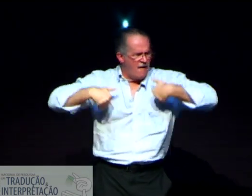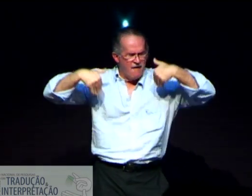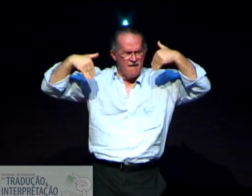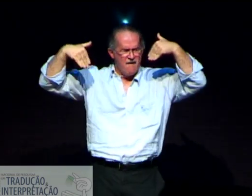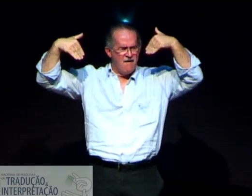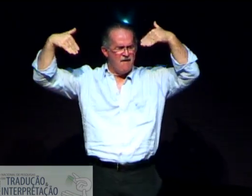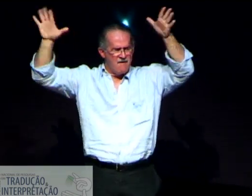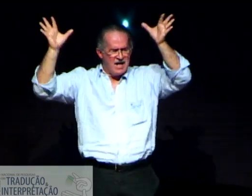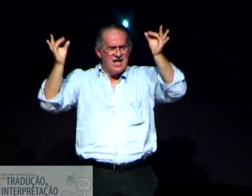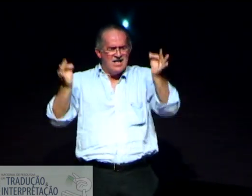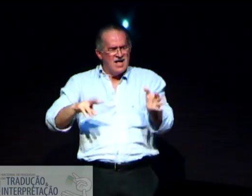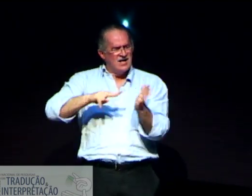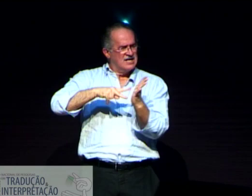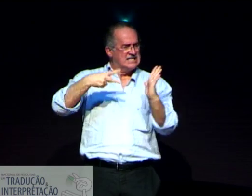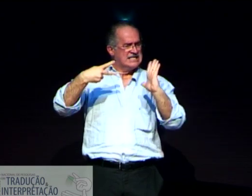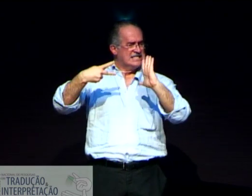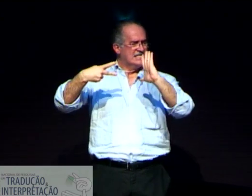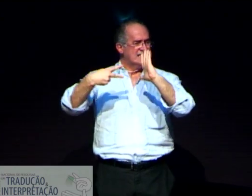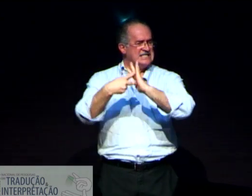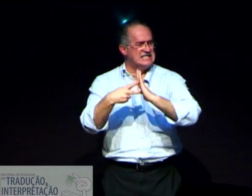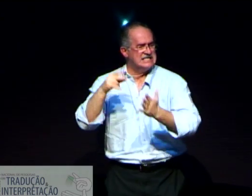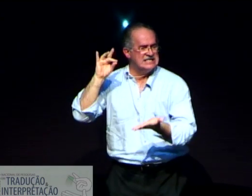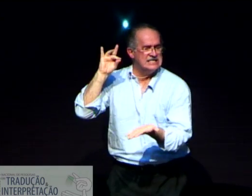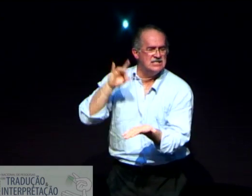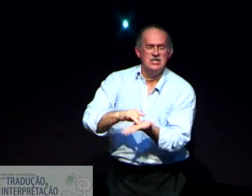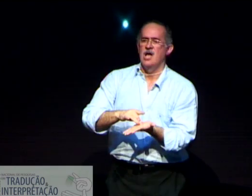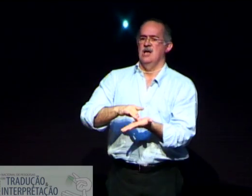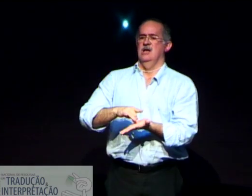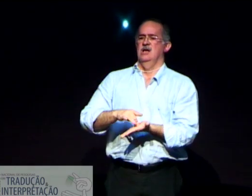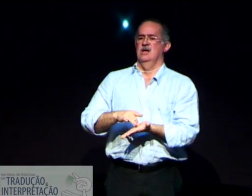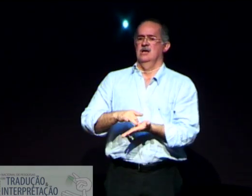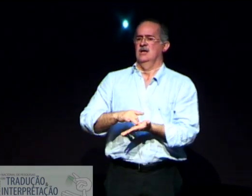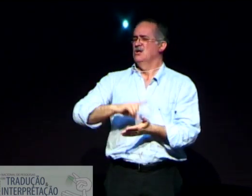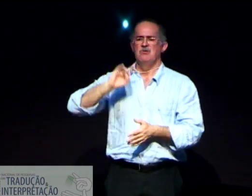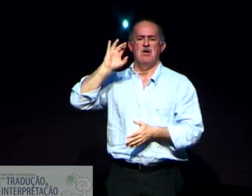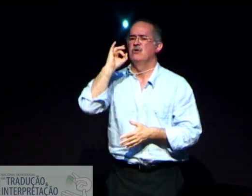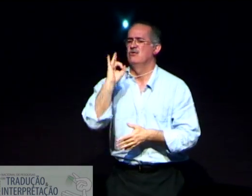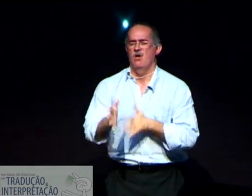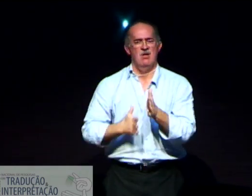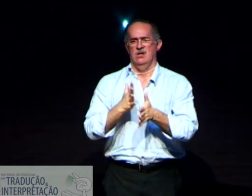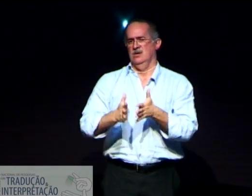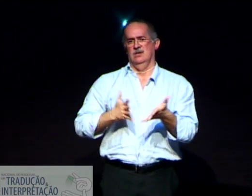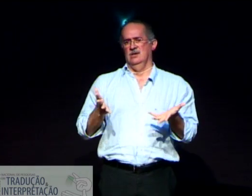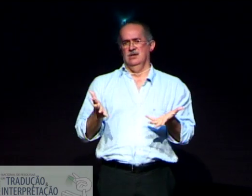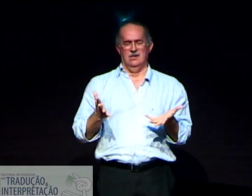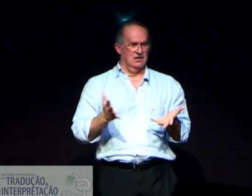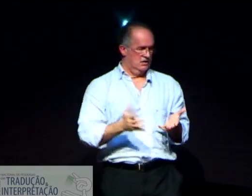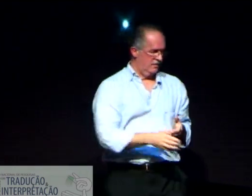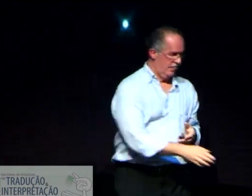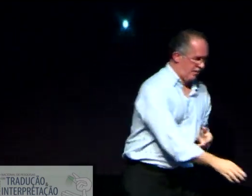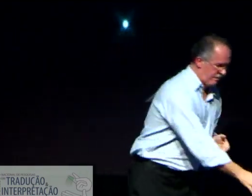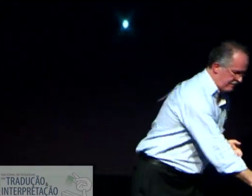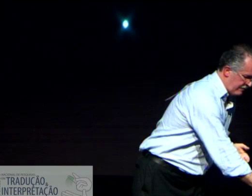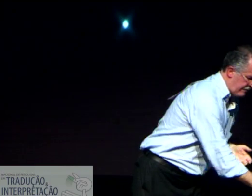é o modo de se vestir, a maneira de falar, a língua fala, ela escolhe o conteúdo que se diz.